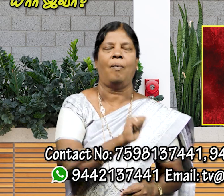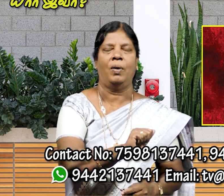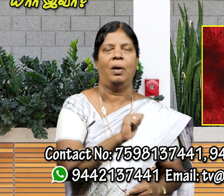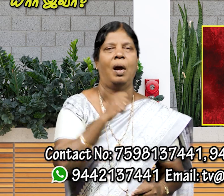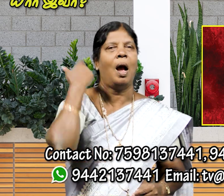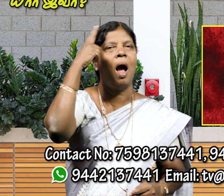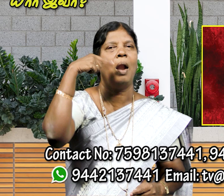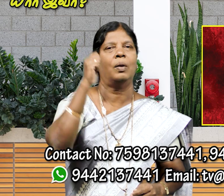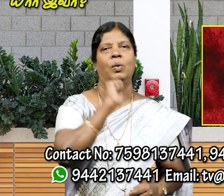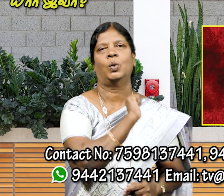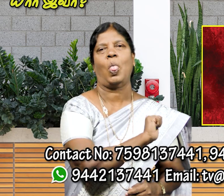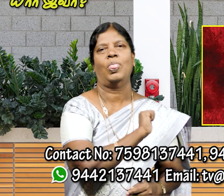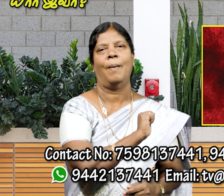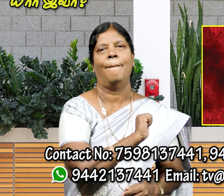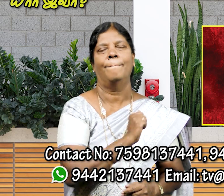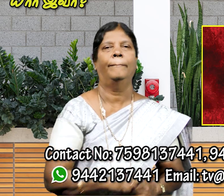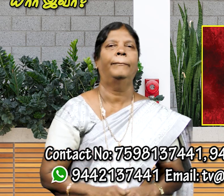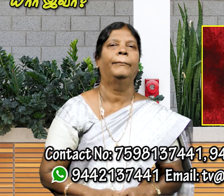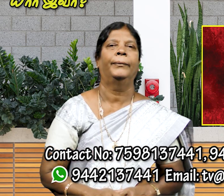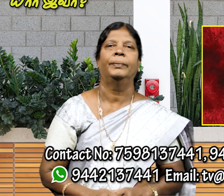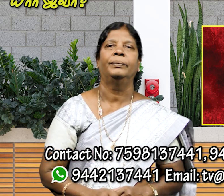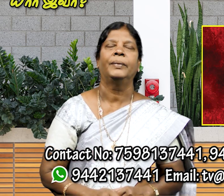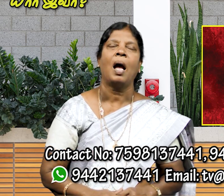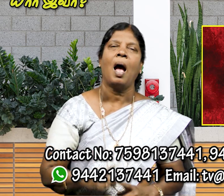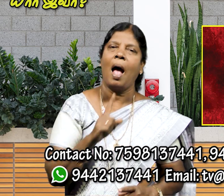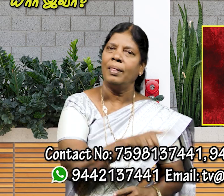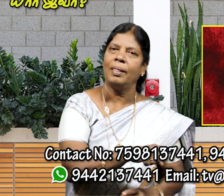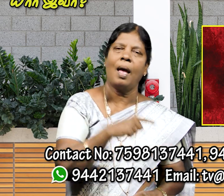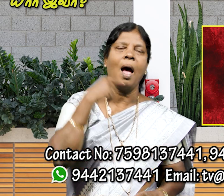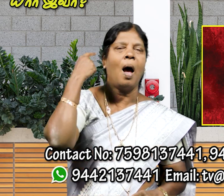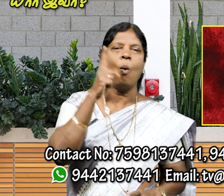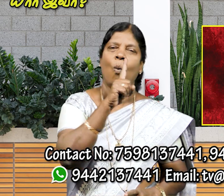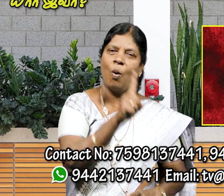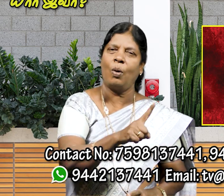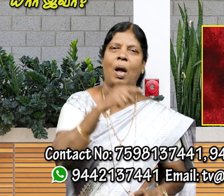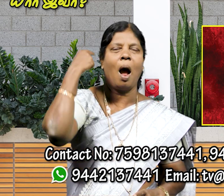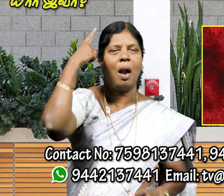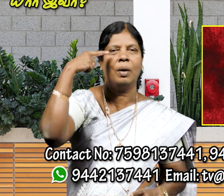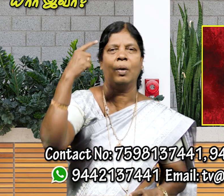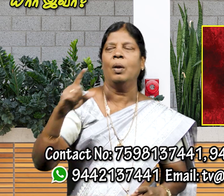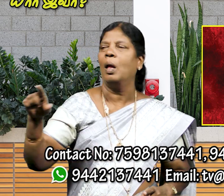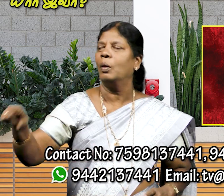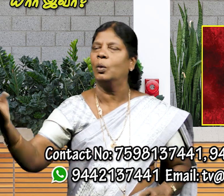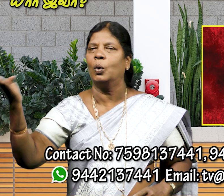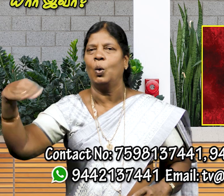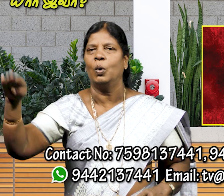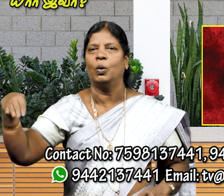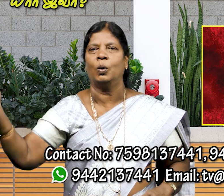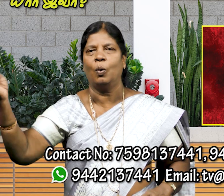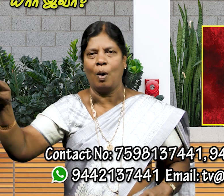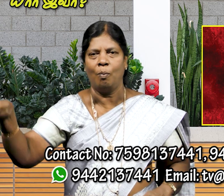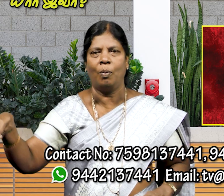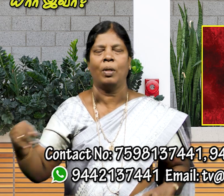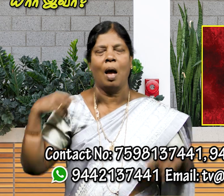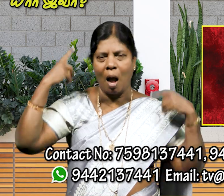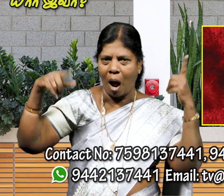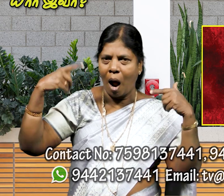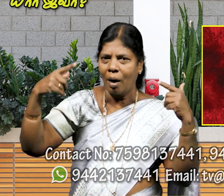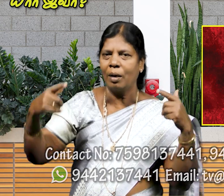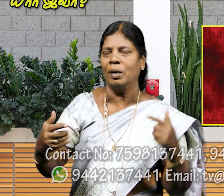ஆடு அவனுக்கு சொந்தமானது. அந்த ஆடு 99 ஆடுகளும்